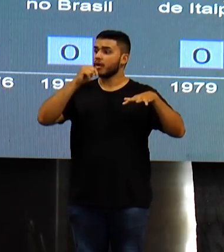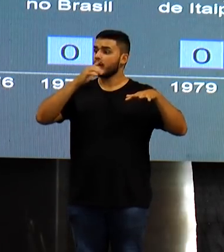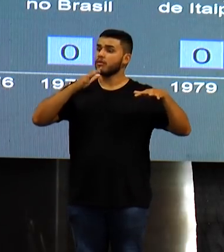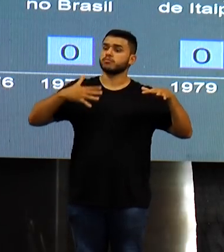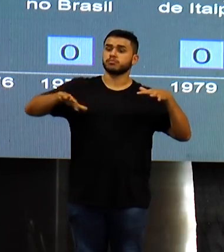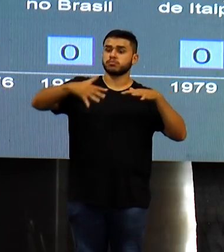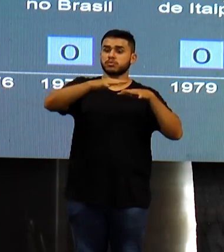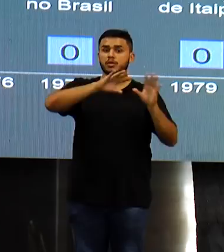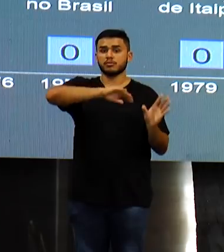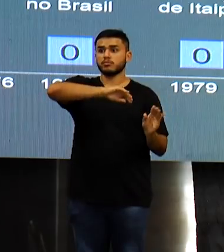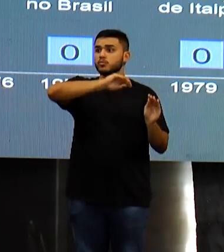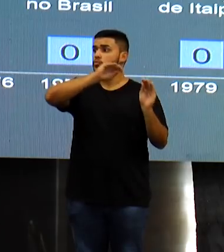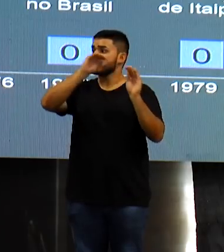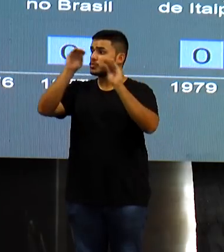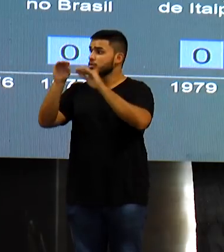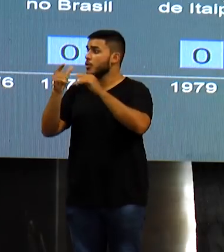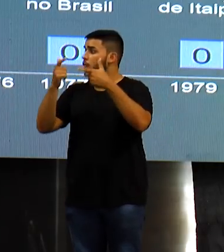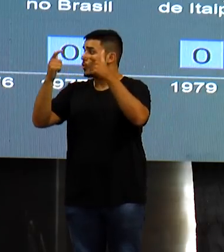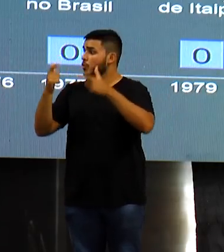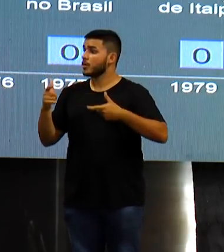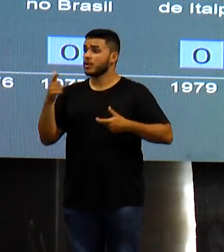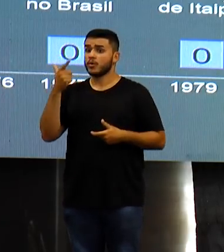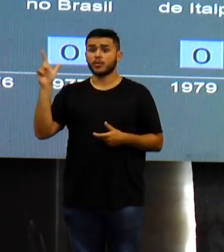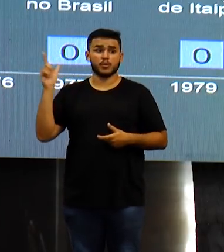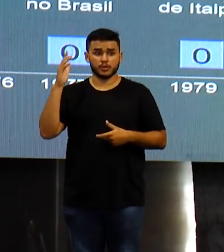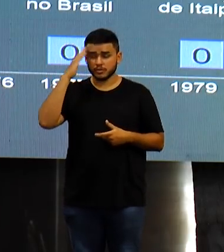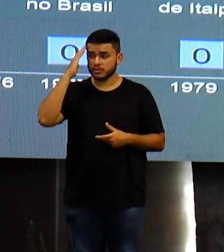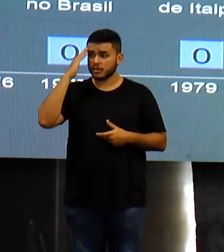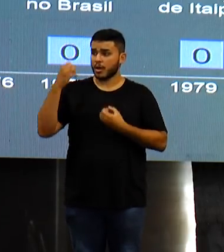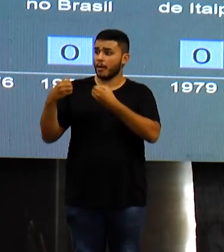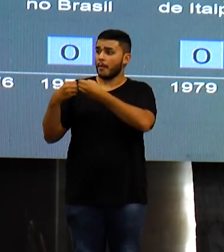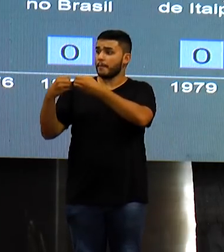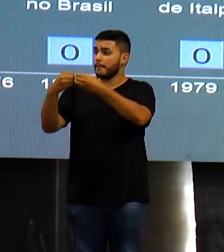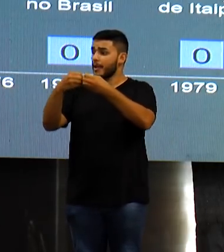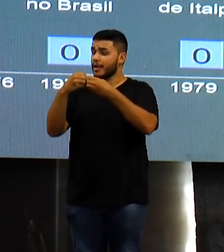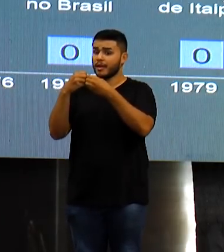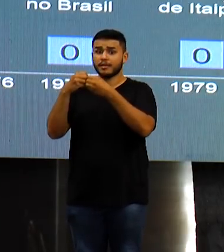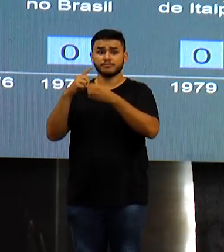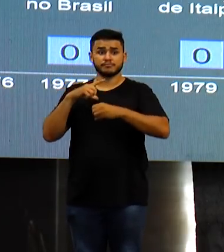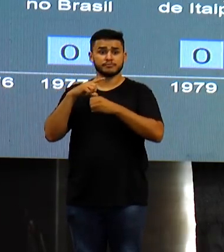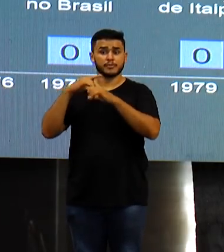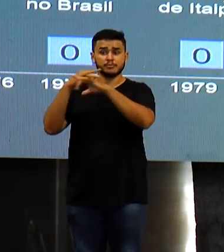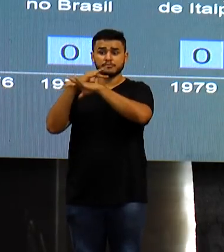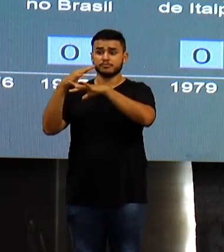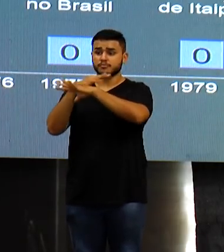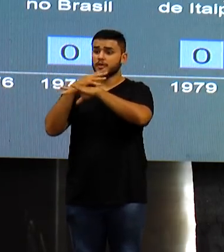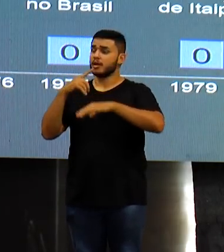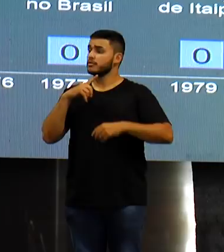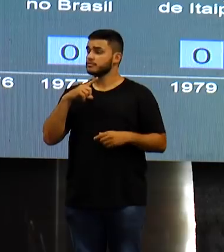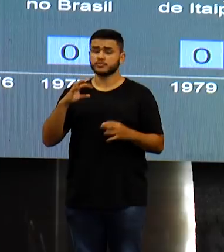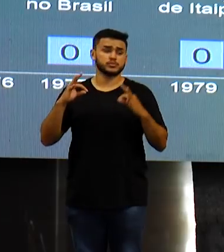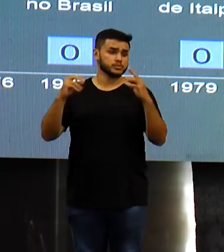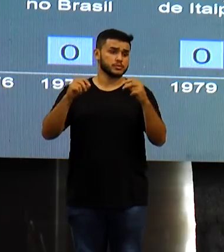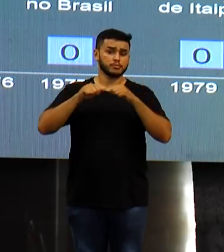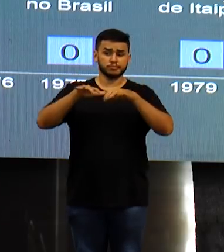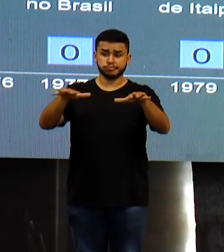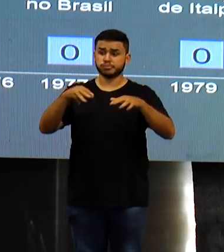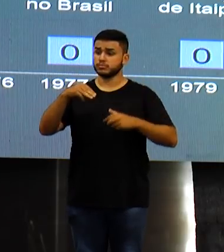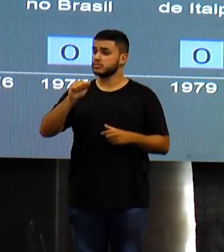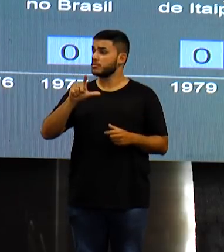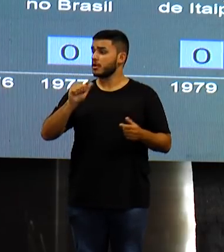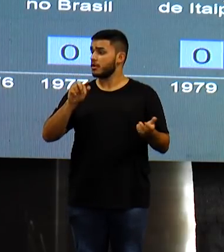faz? Migra e vai para as áreas próximas às cidades, desenvolvendo surtos como malária, por